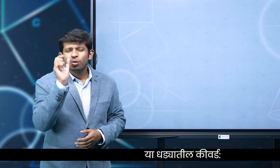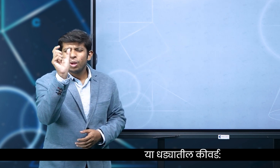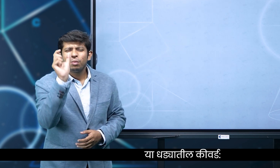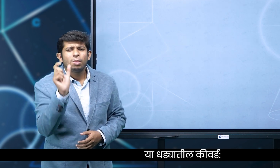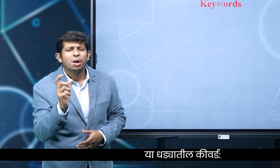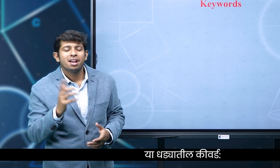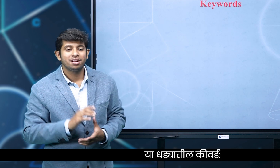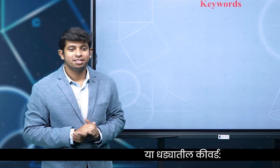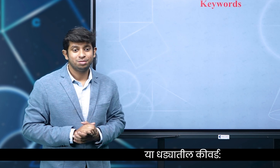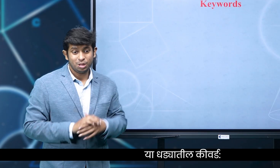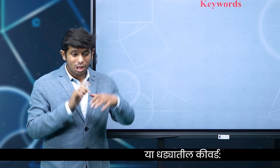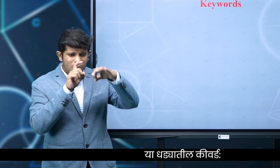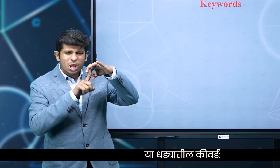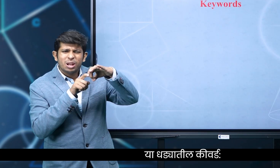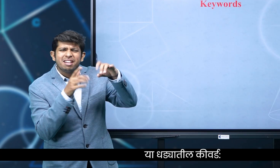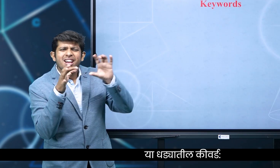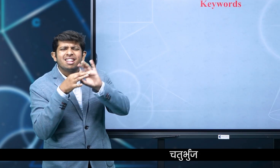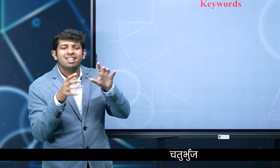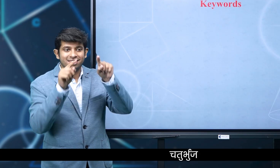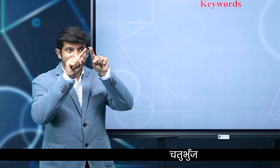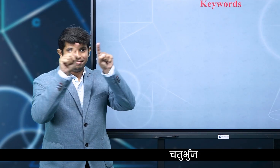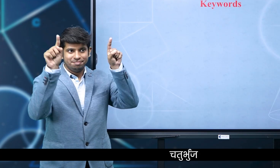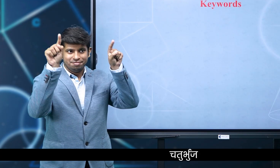या धड्यातील कीवर्ड: चतुर्भुज,